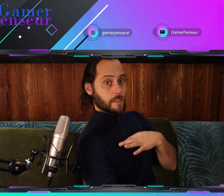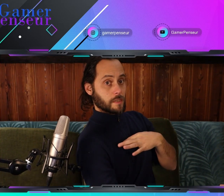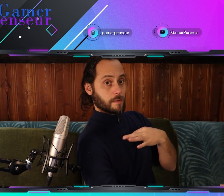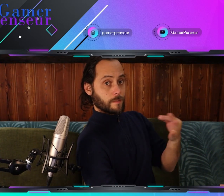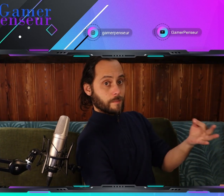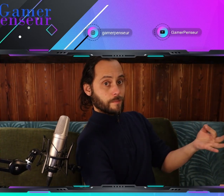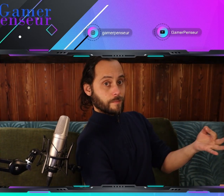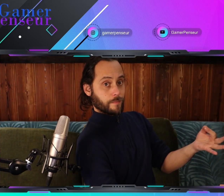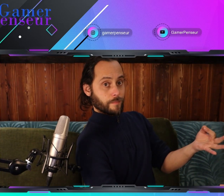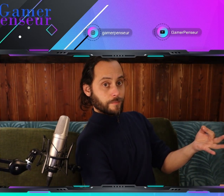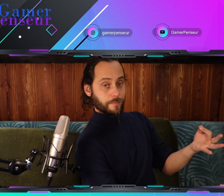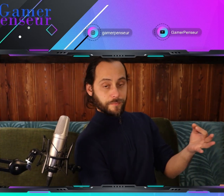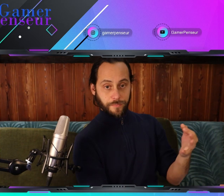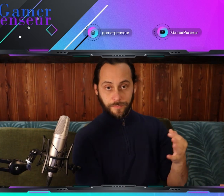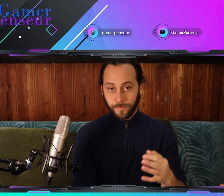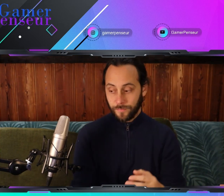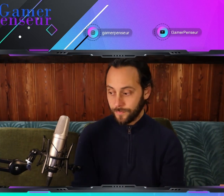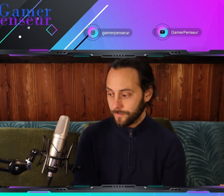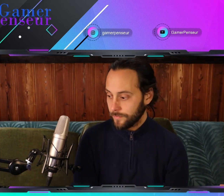Fils.